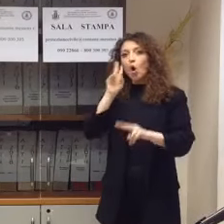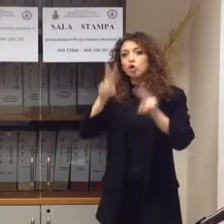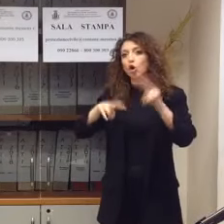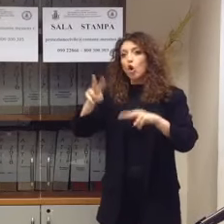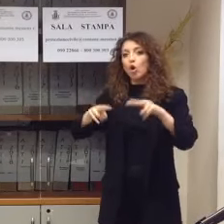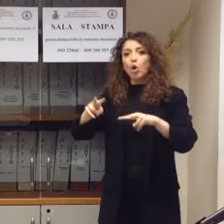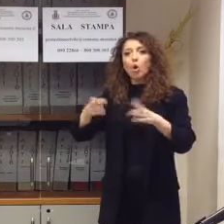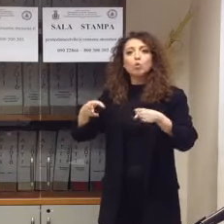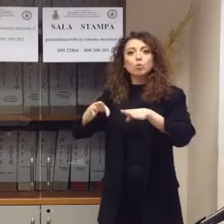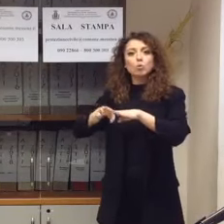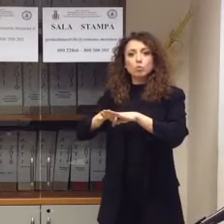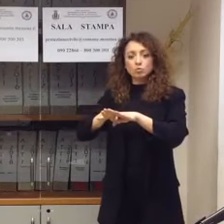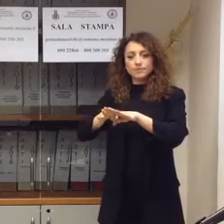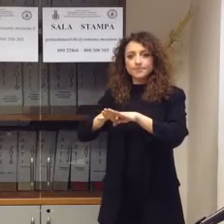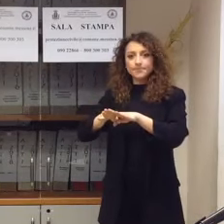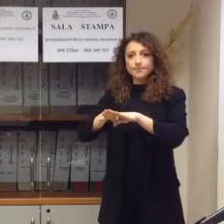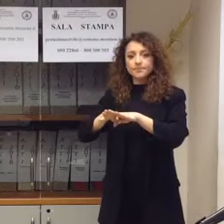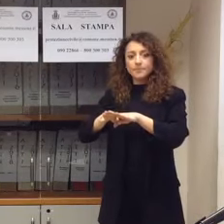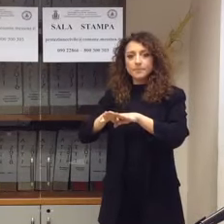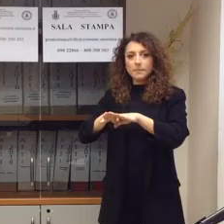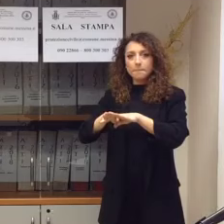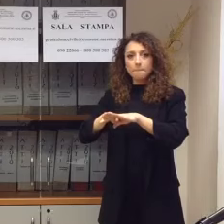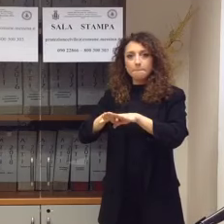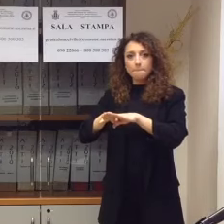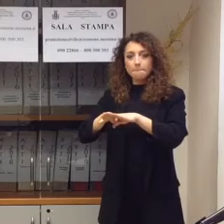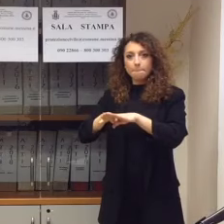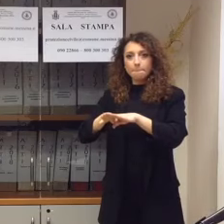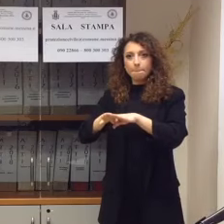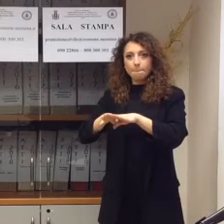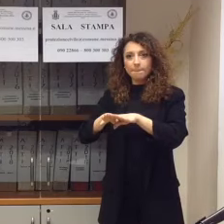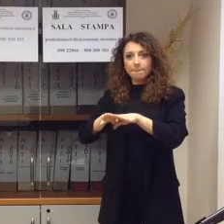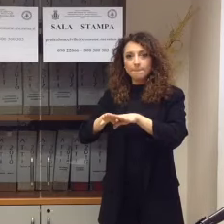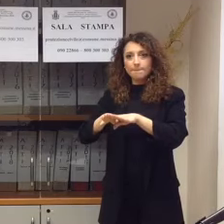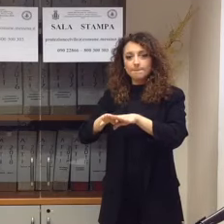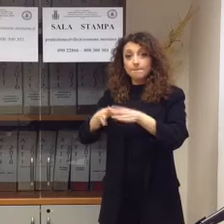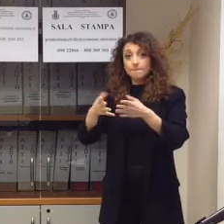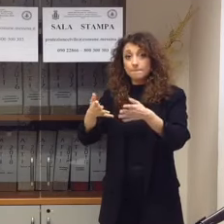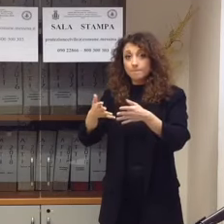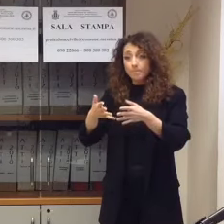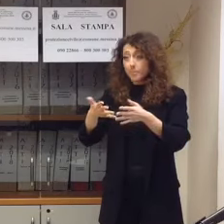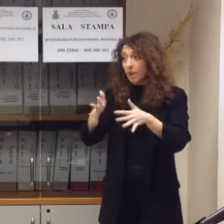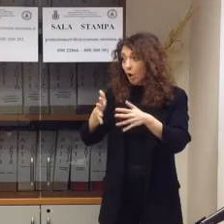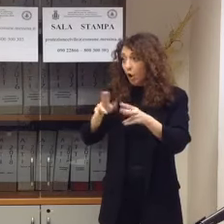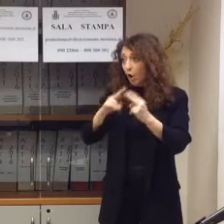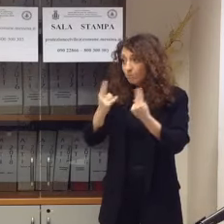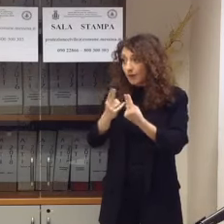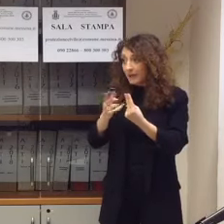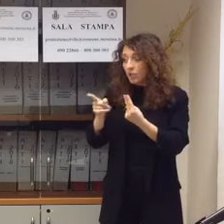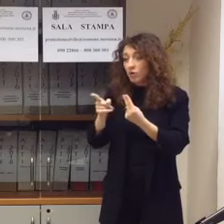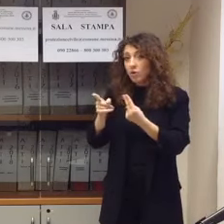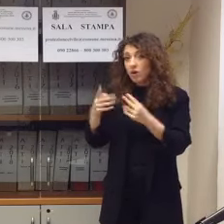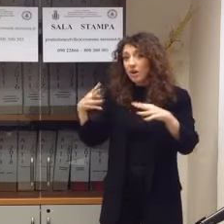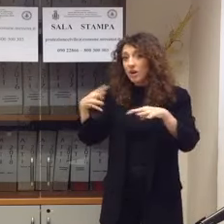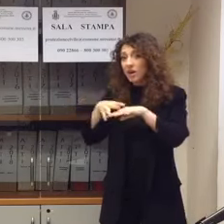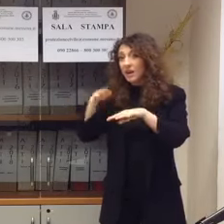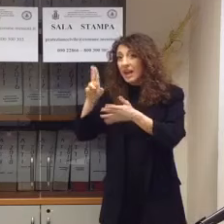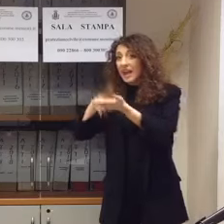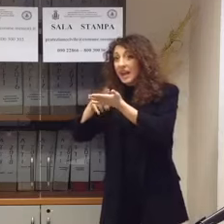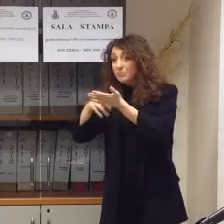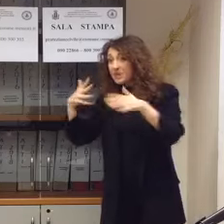la presentazione delle stanze. Nel frattempo abbiamo già comunque credo completato l'incrocio con la banca dati INPS,